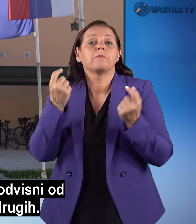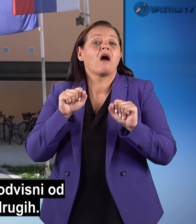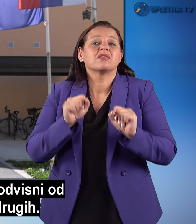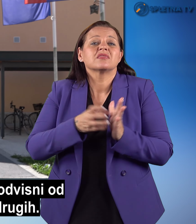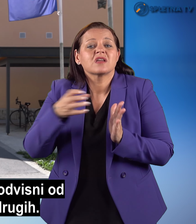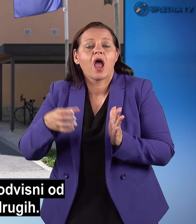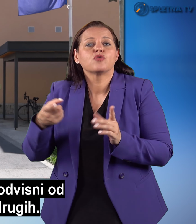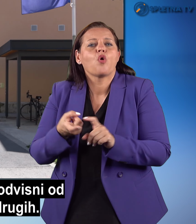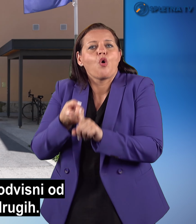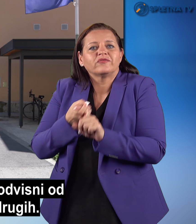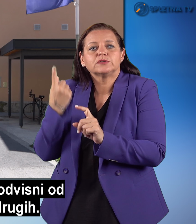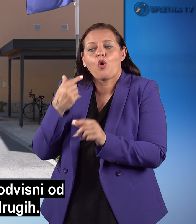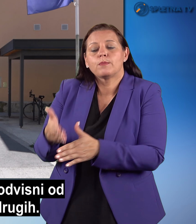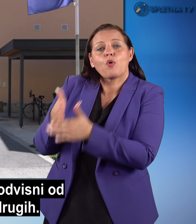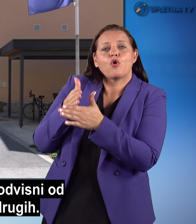drugih.